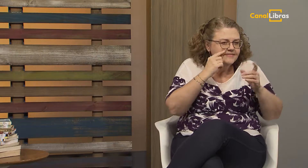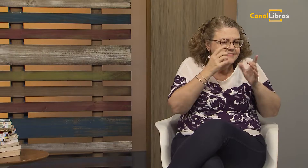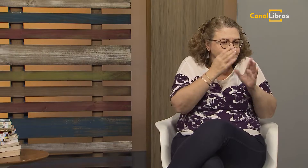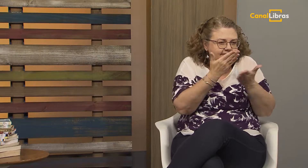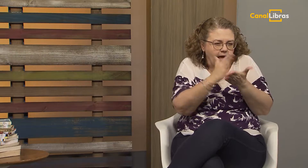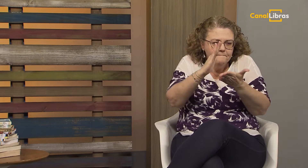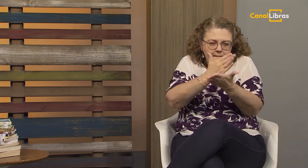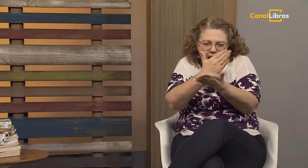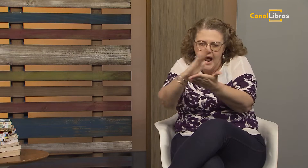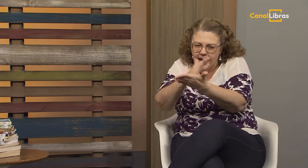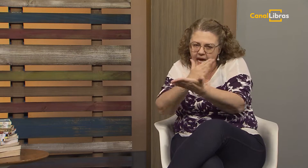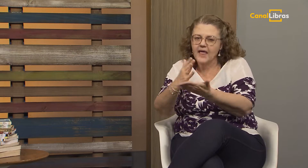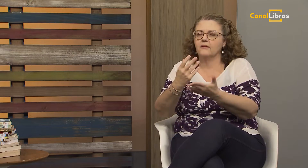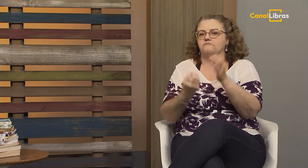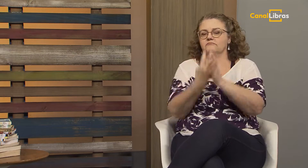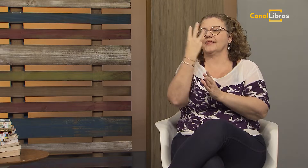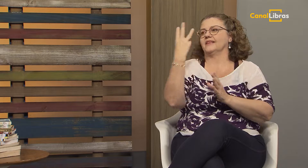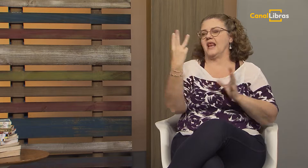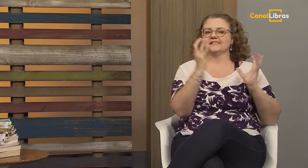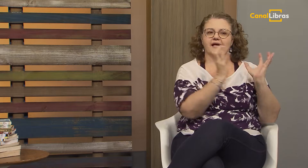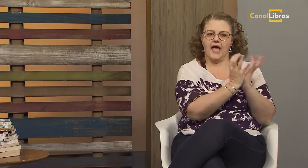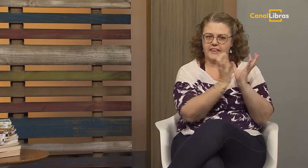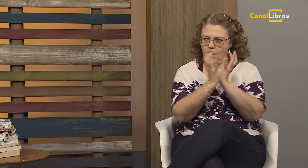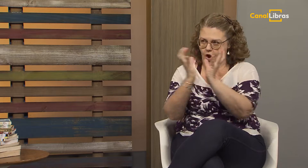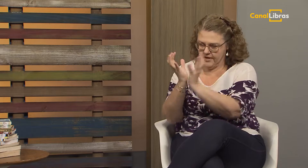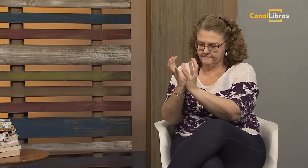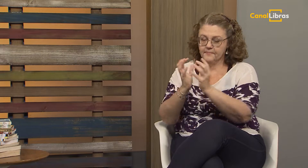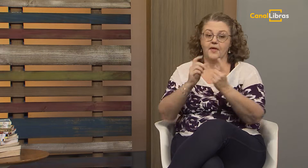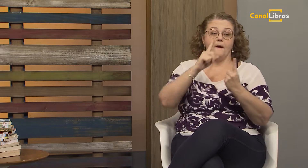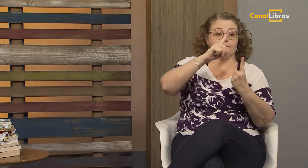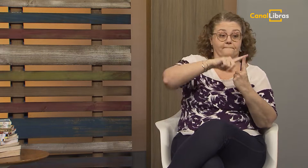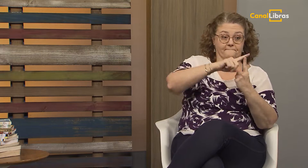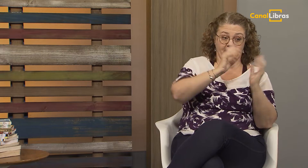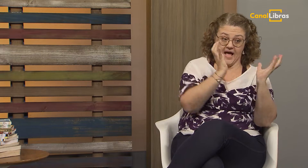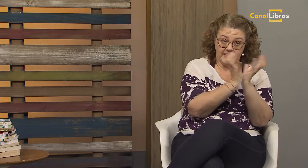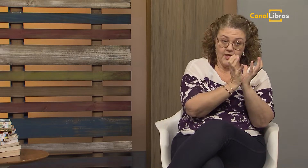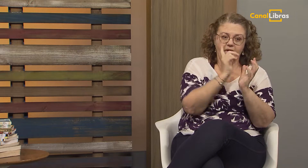dos registros em 3 categorias. Sinais idênticos,